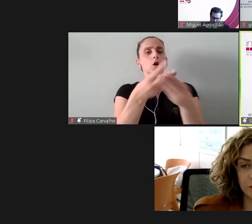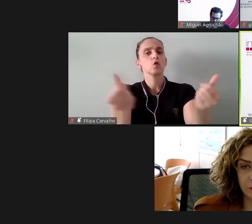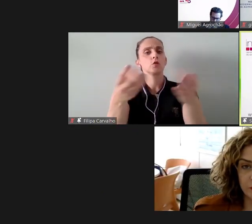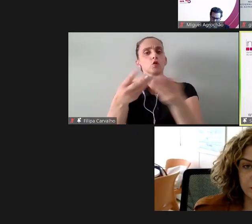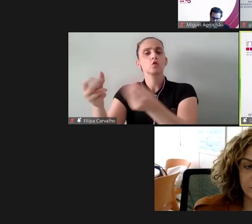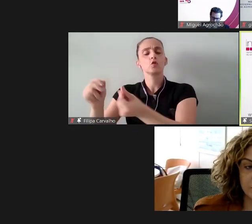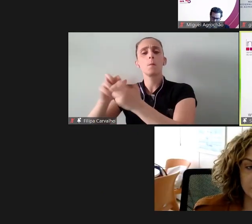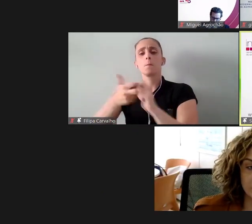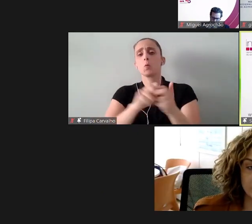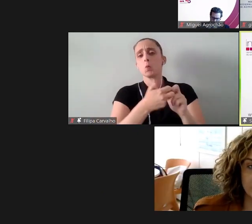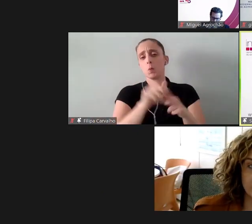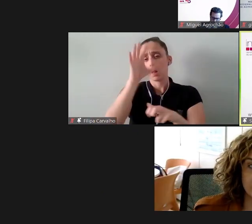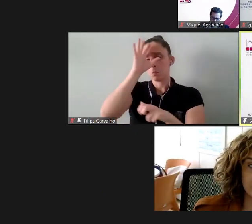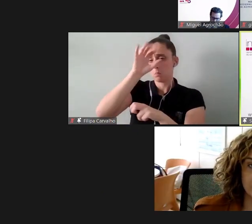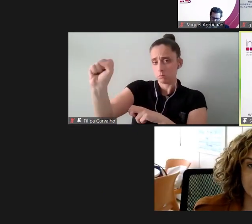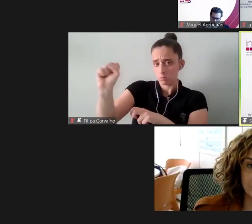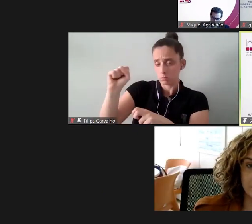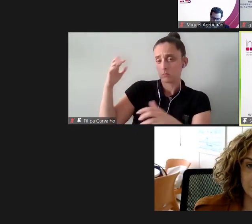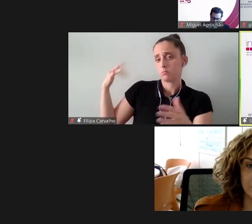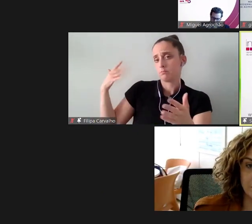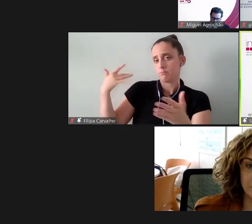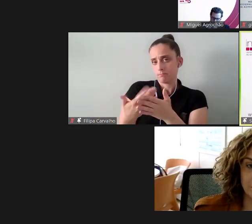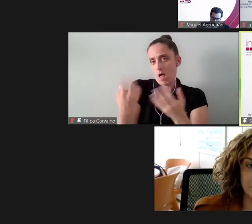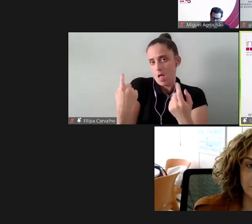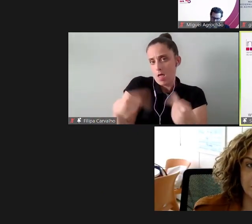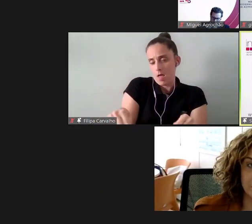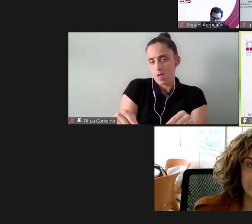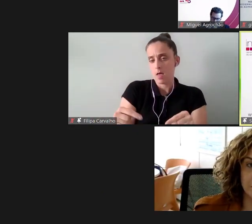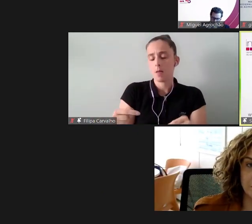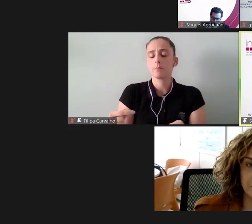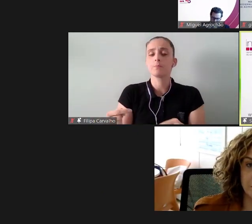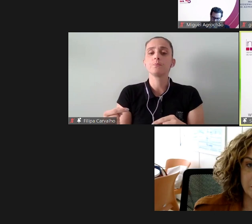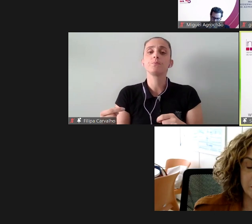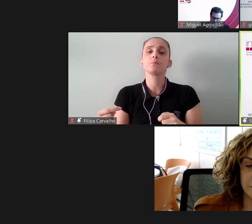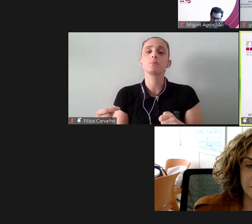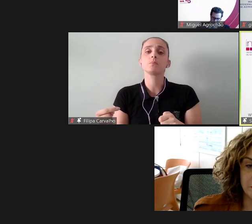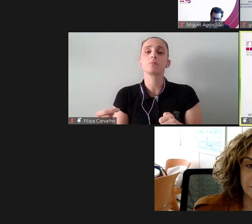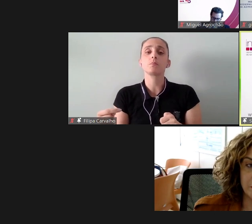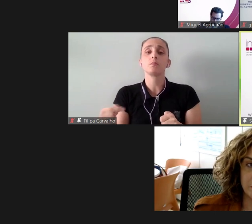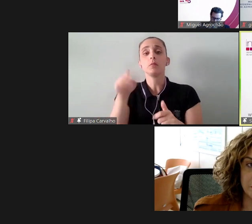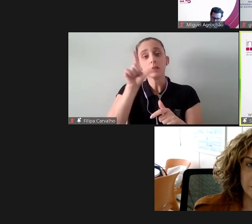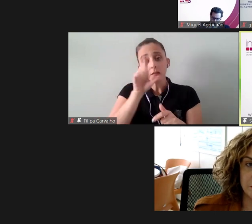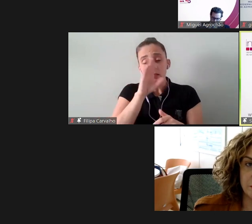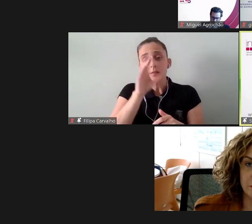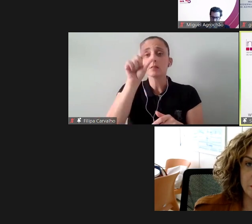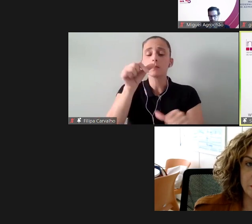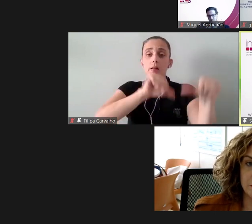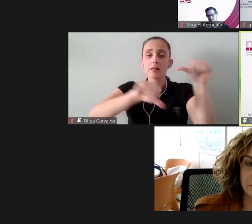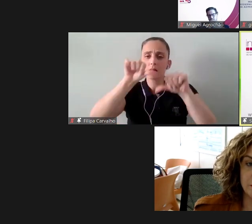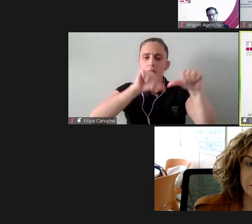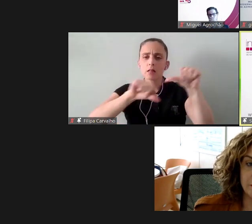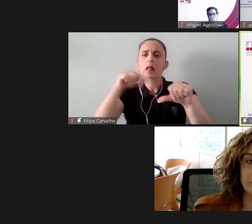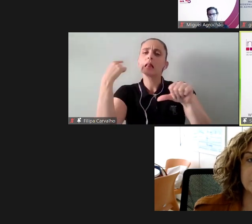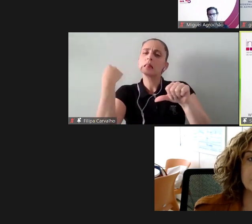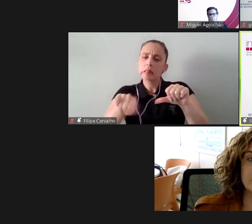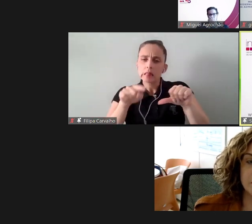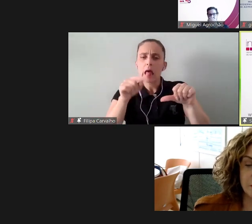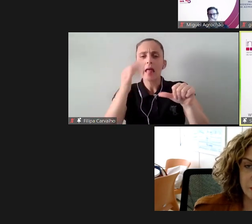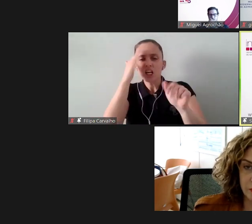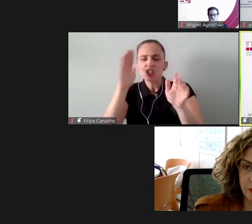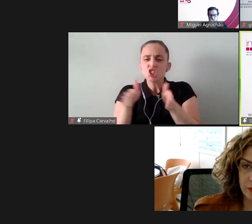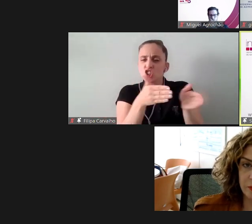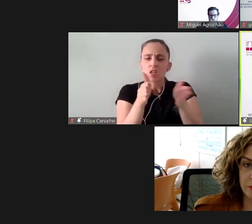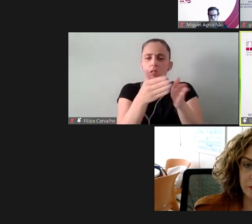desafios públicos que temos vindo a enfrentar. E se nesse laboratório tem alguma estratégia, não só de